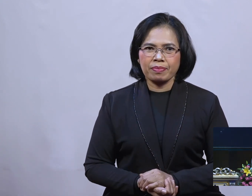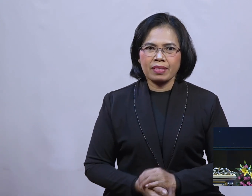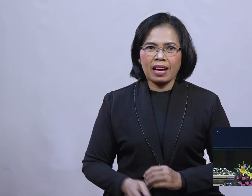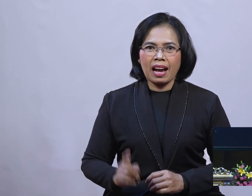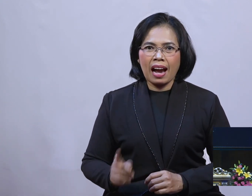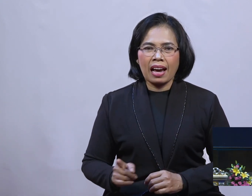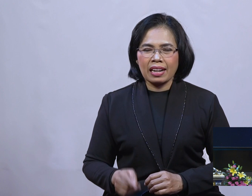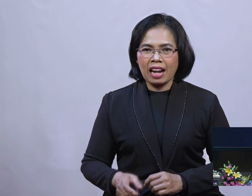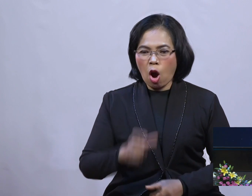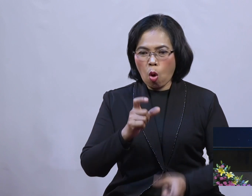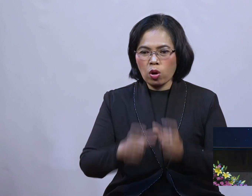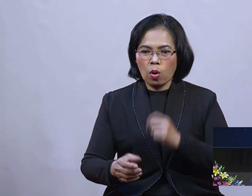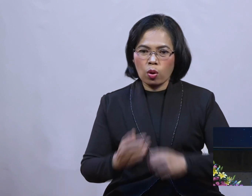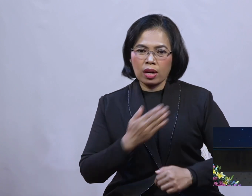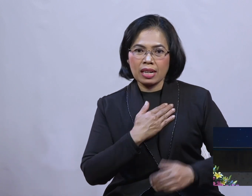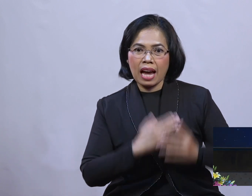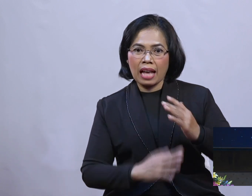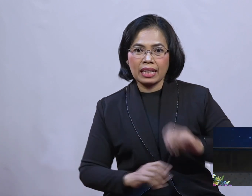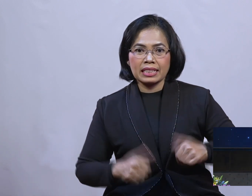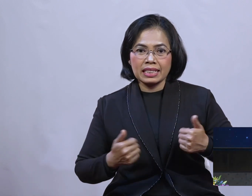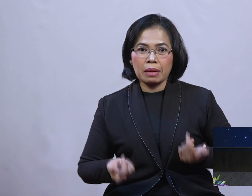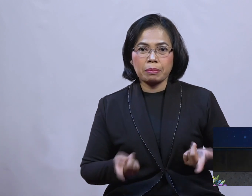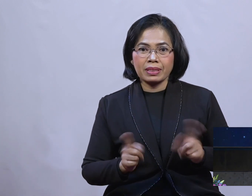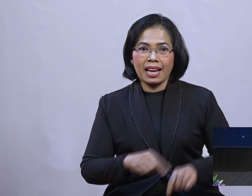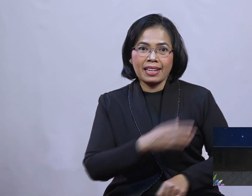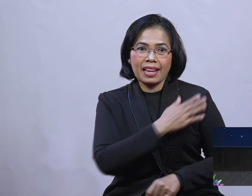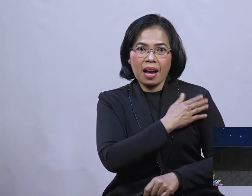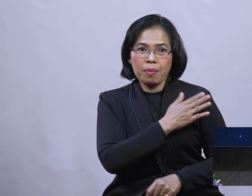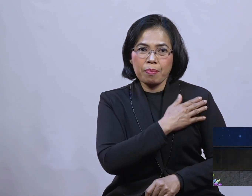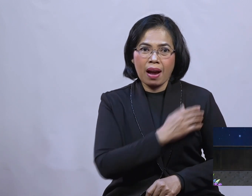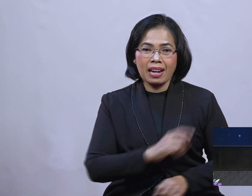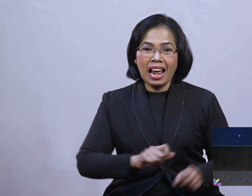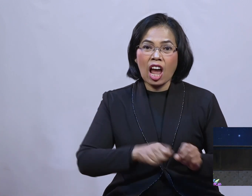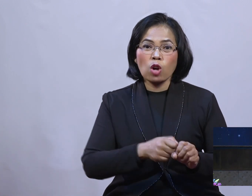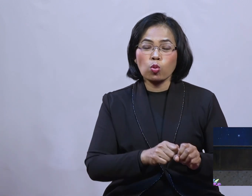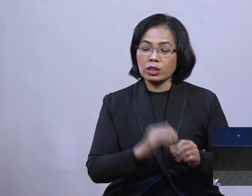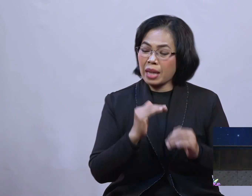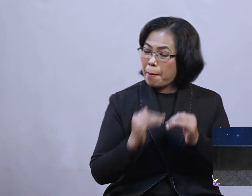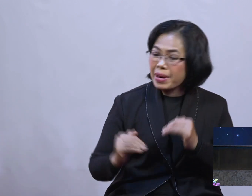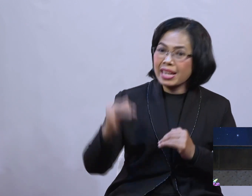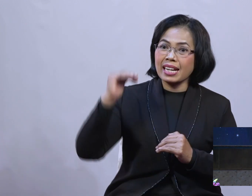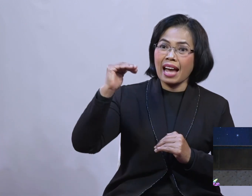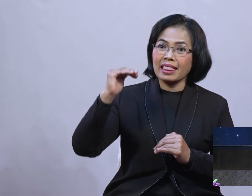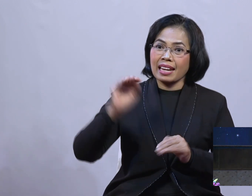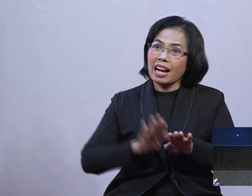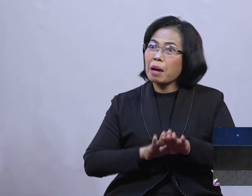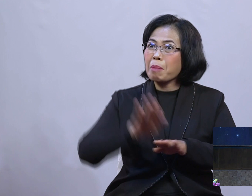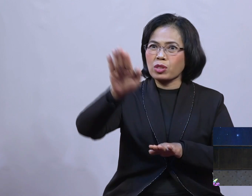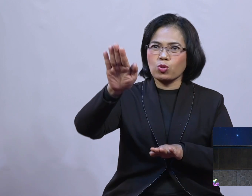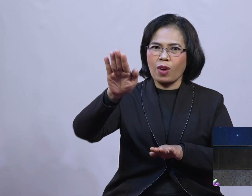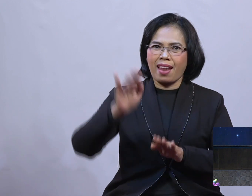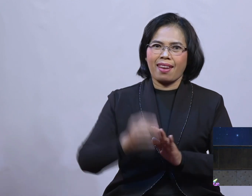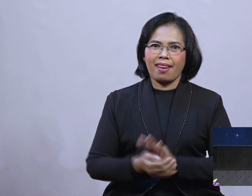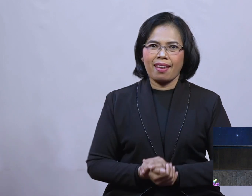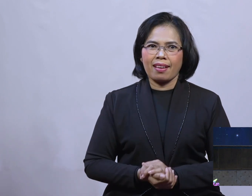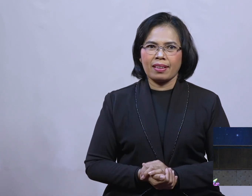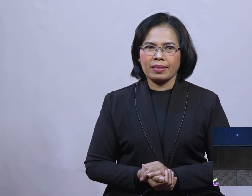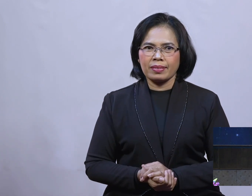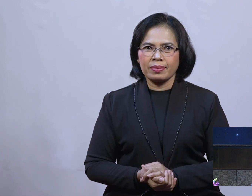Hai karena orang yang rendah hati dan siap menjadi Hampa Ya Allah kunci peningkatan dan kemajuan